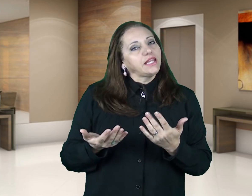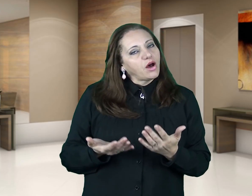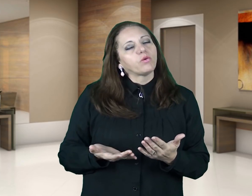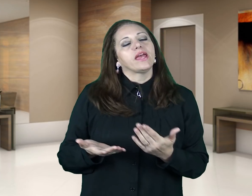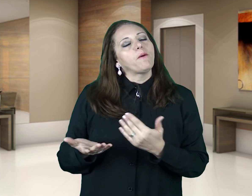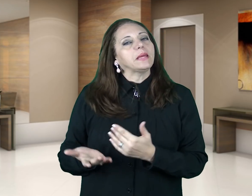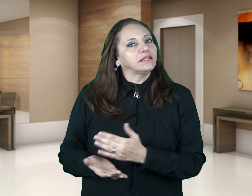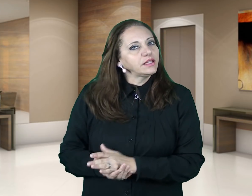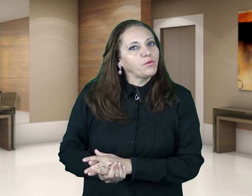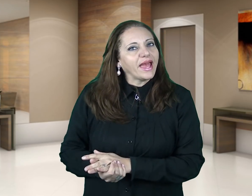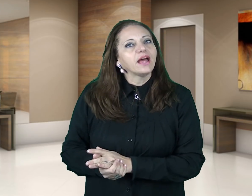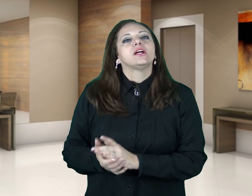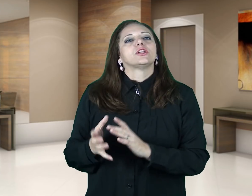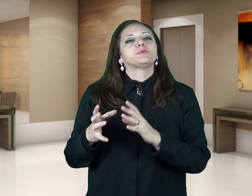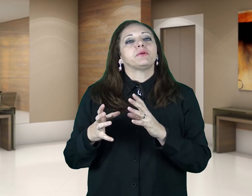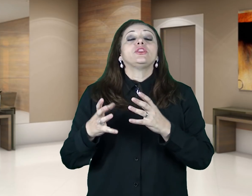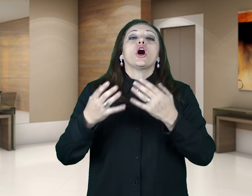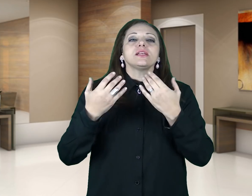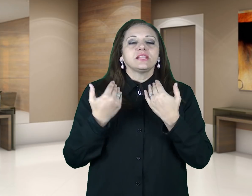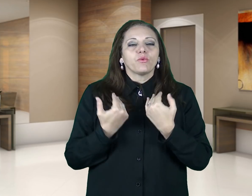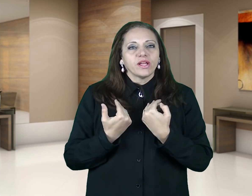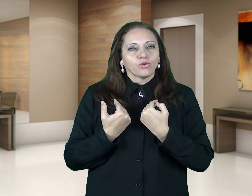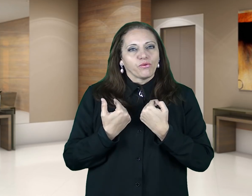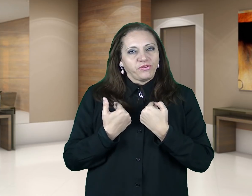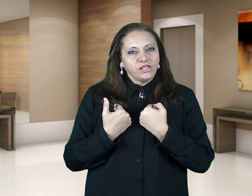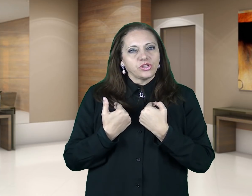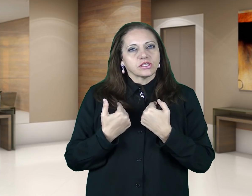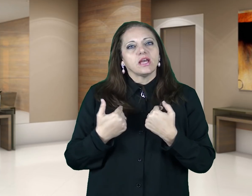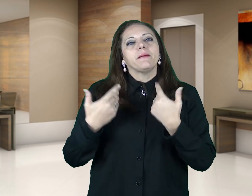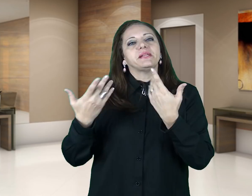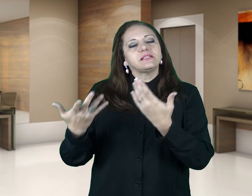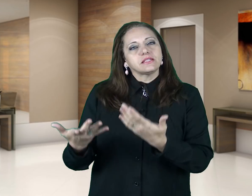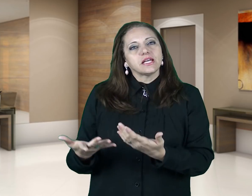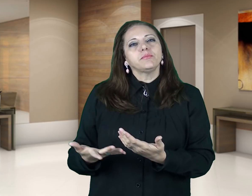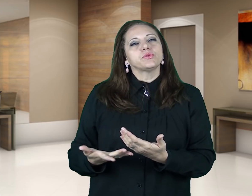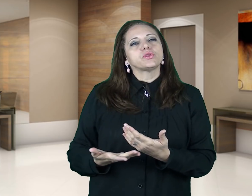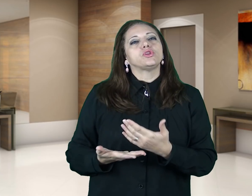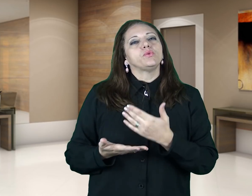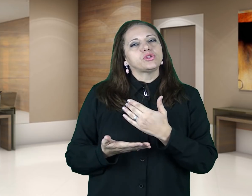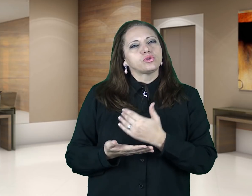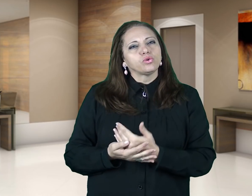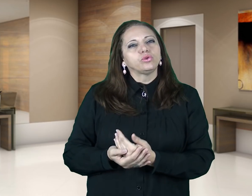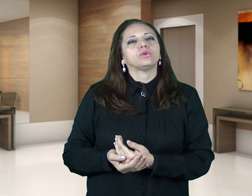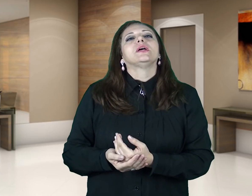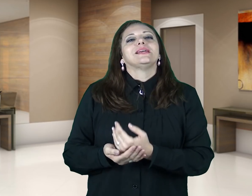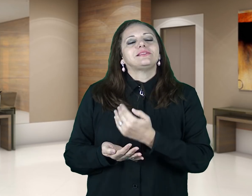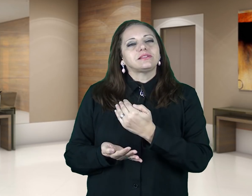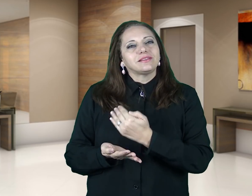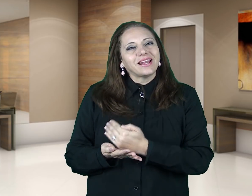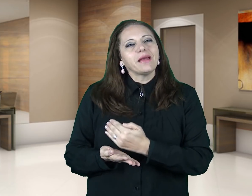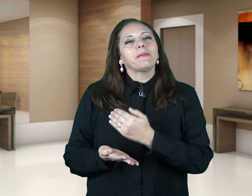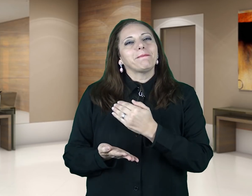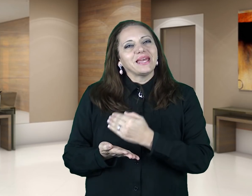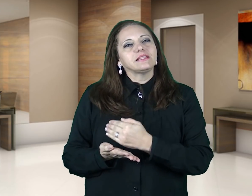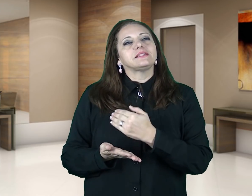writing? Não, realmente não é. Nós, enquanto ouvintes, precisamos de um estudo